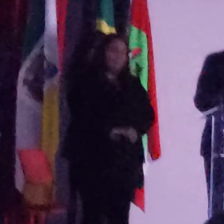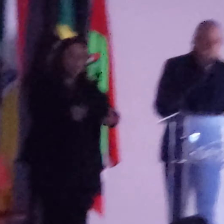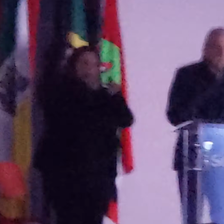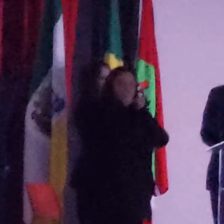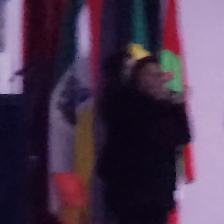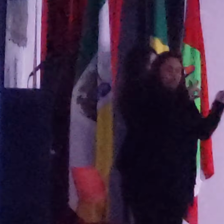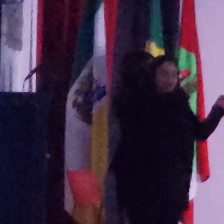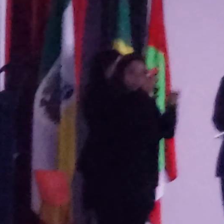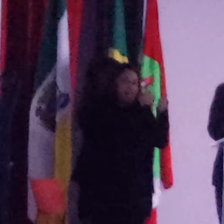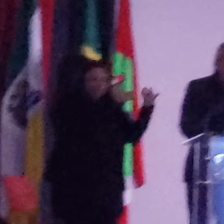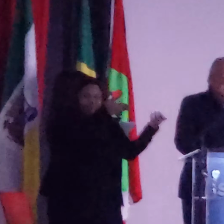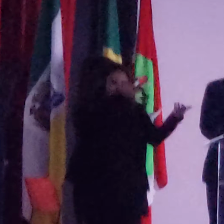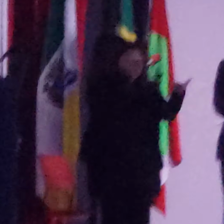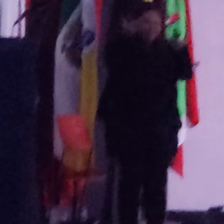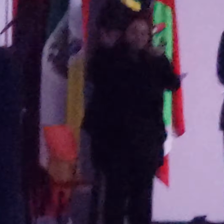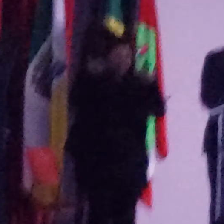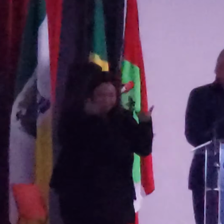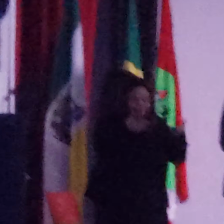Bom dia a todos.